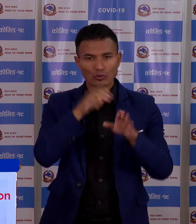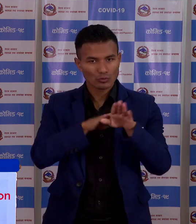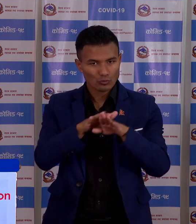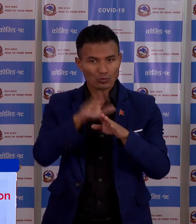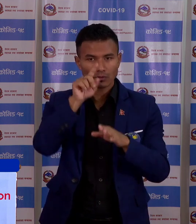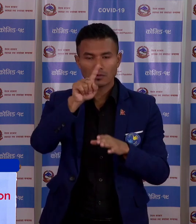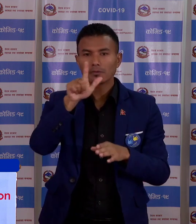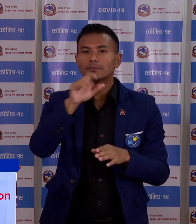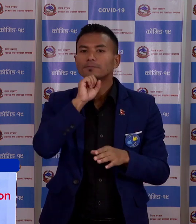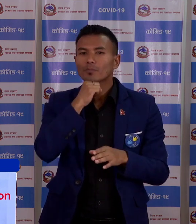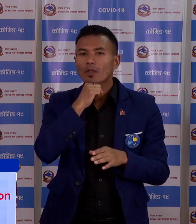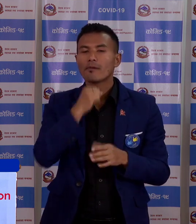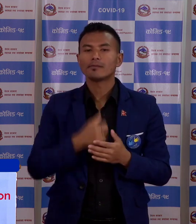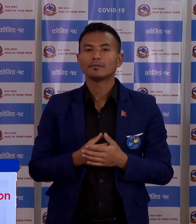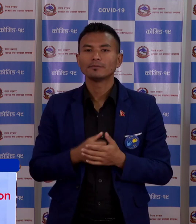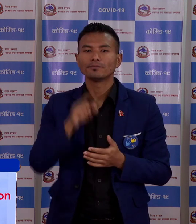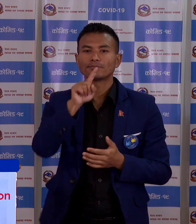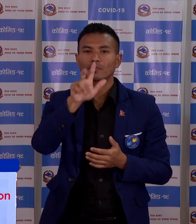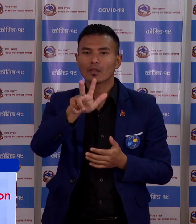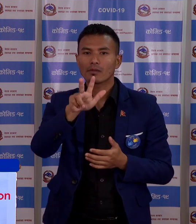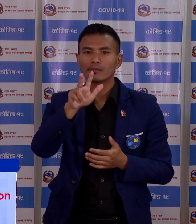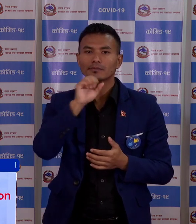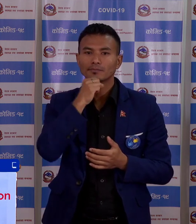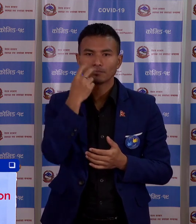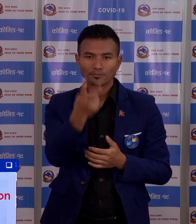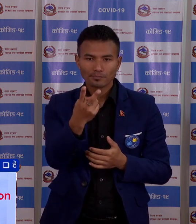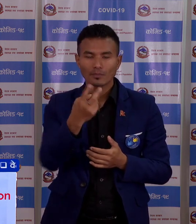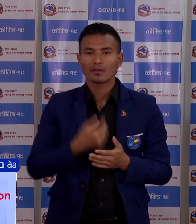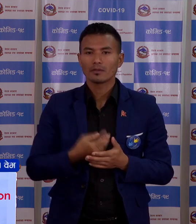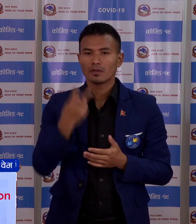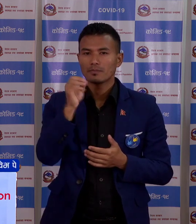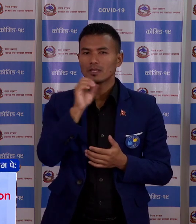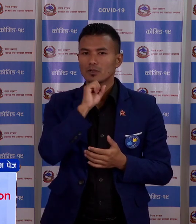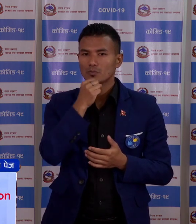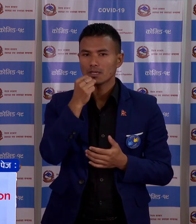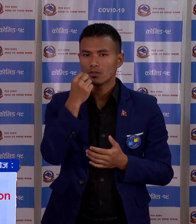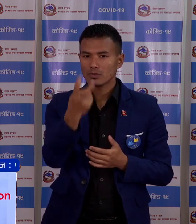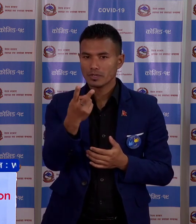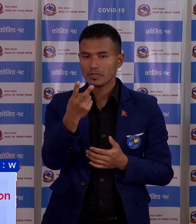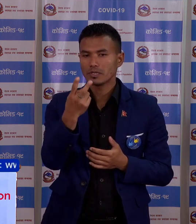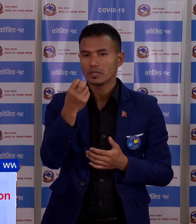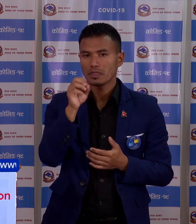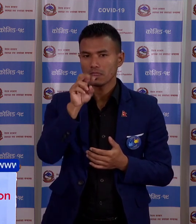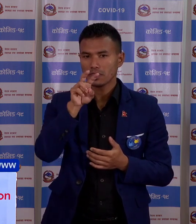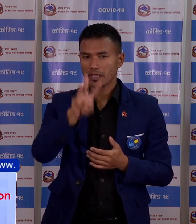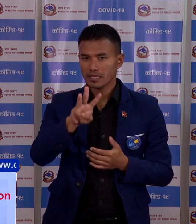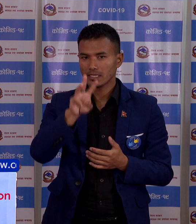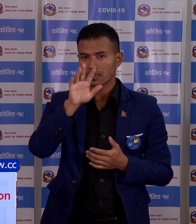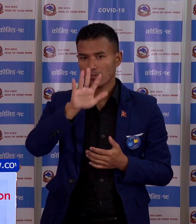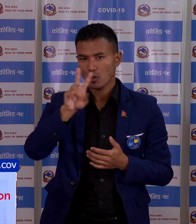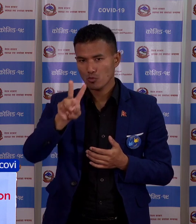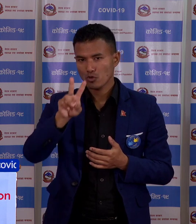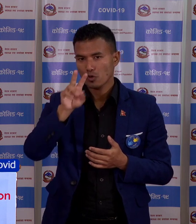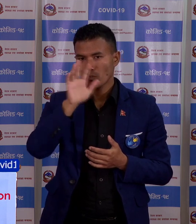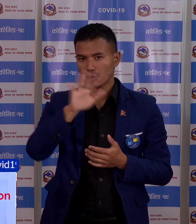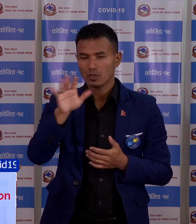7 बर्षिया अठार बर्षिया दुई जाना 20 बर्षिया दुई जाना रो 23 बाउन्न